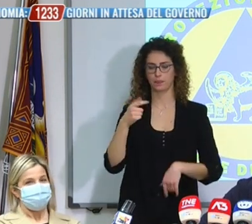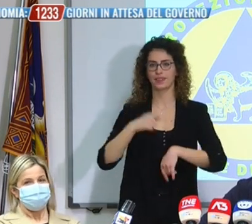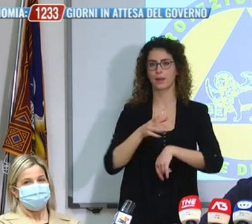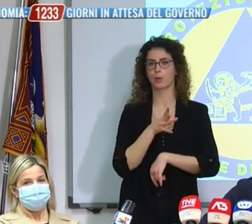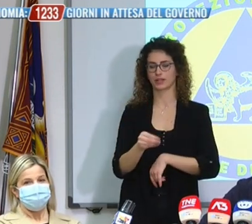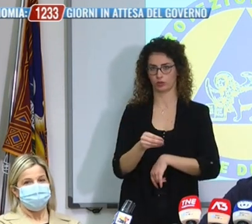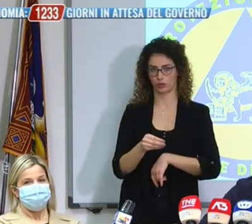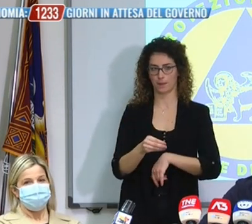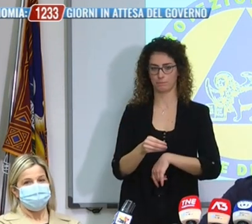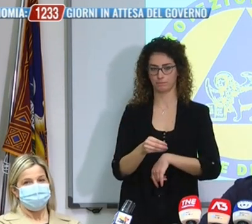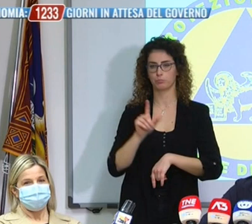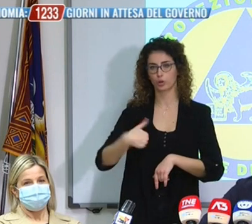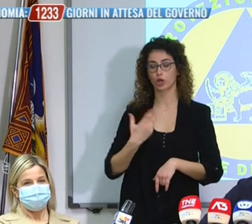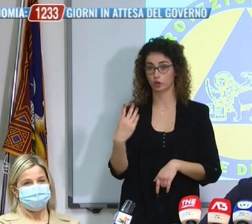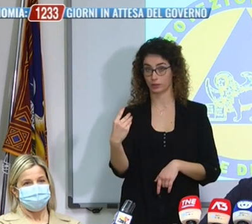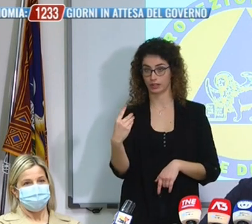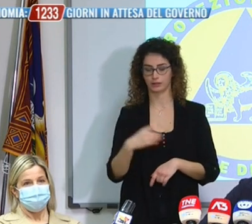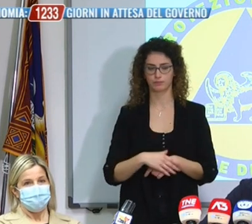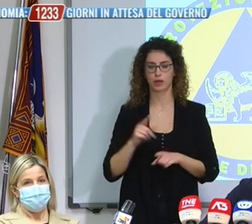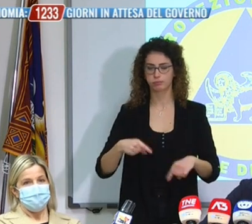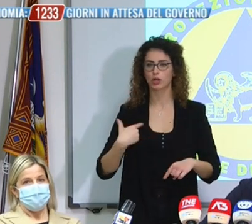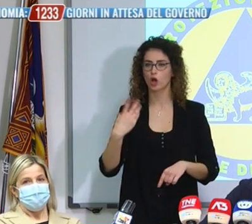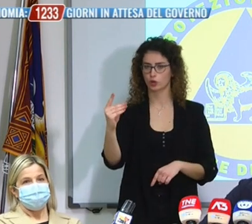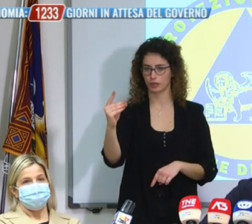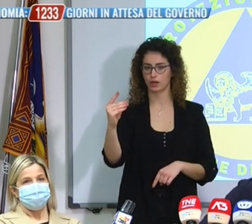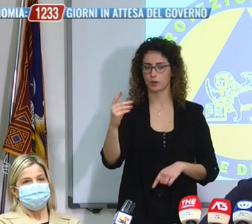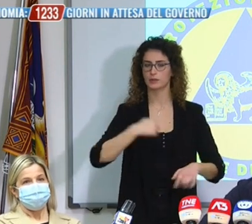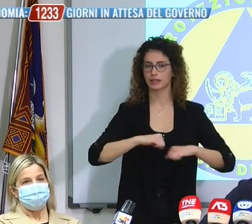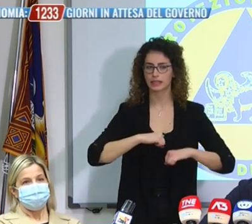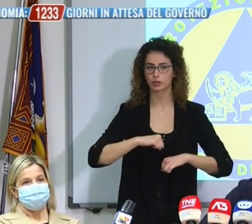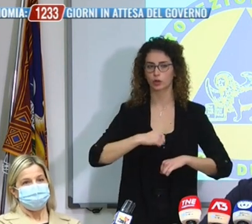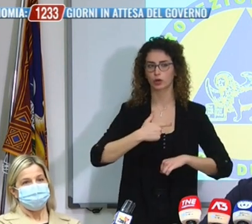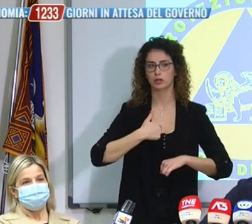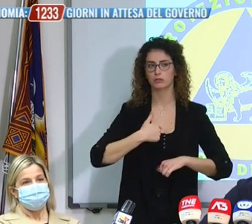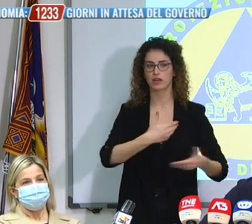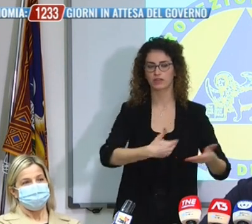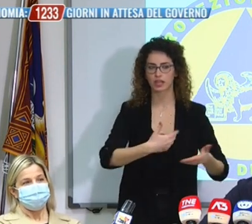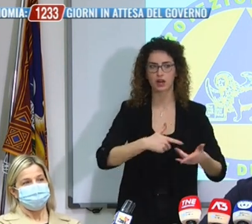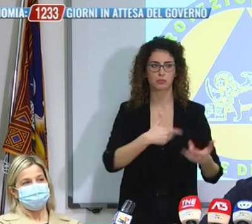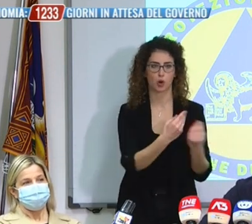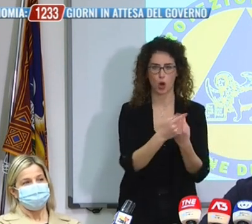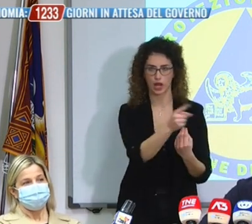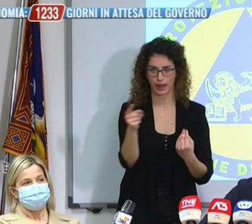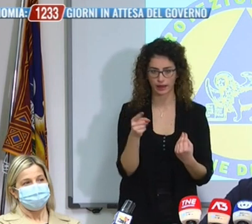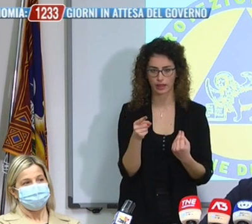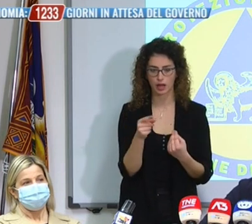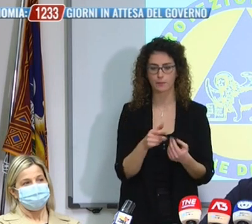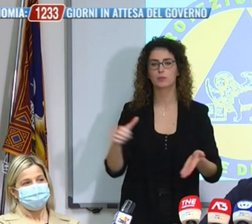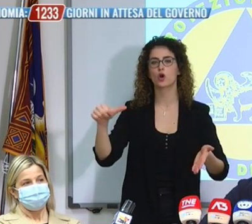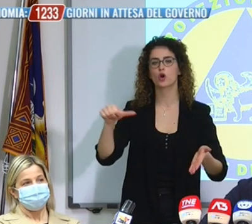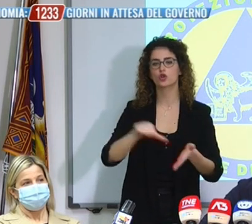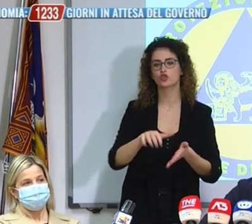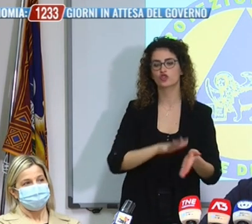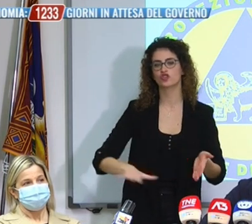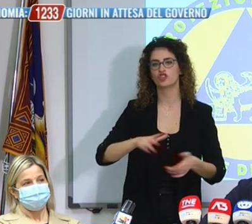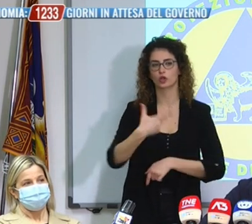comprese le domeniche, tanto è vero che domenica prossima i nostri direttori vi inviteranno i vostri colleghi in un centro vaccinale aperto